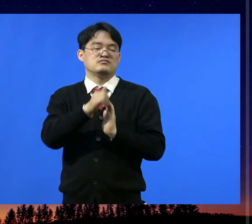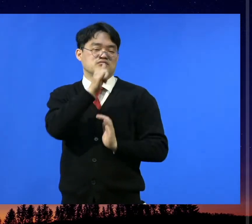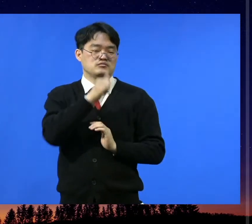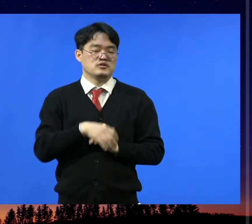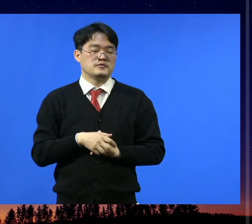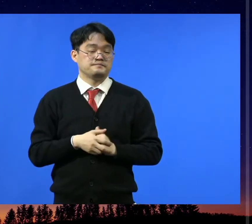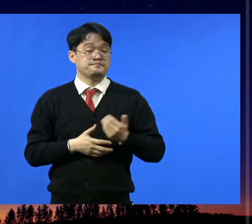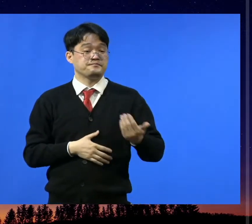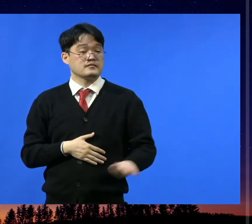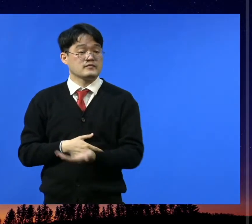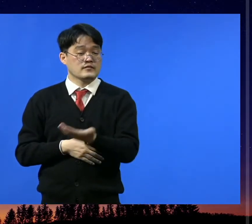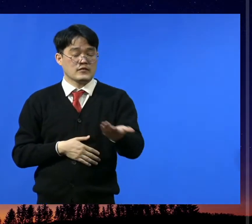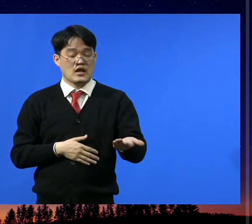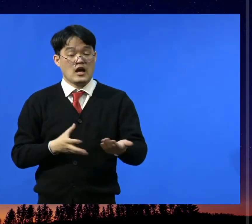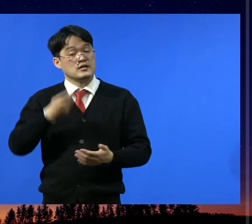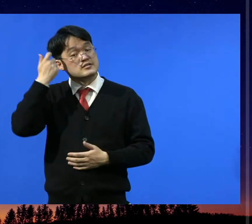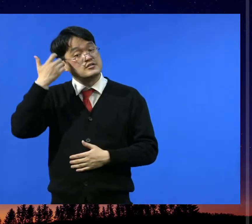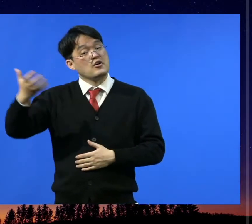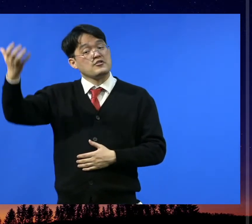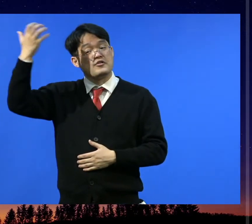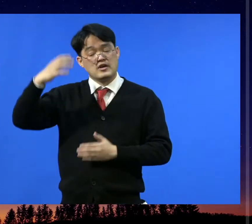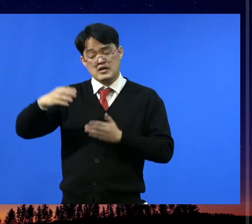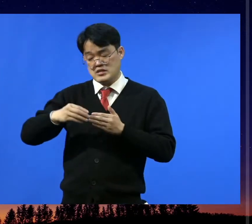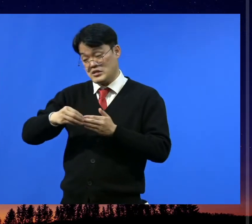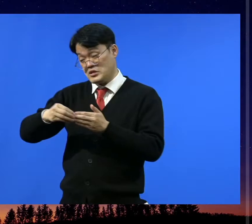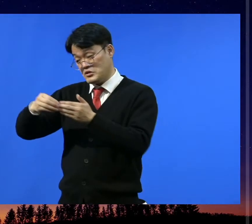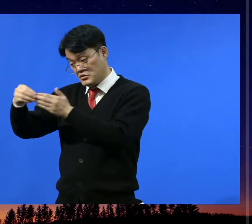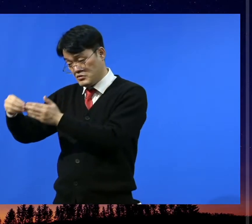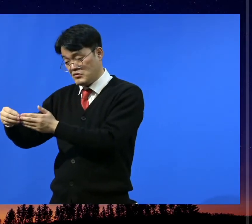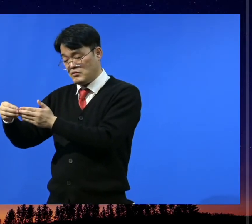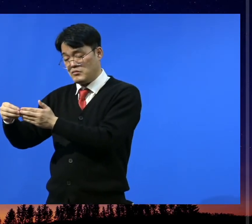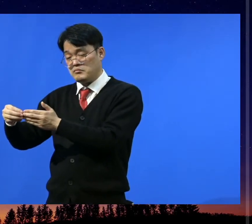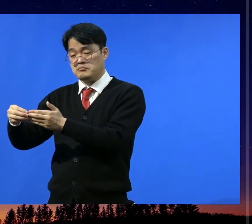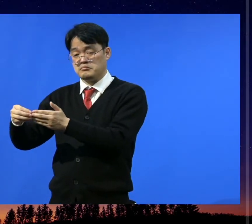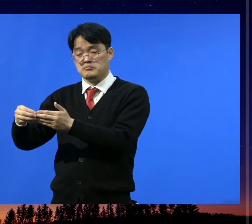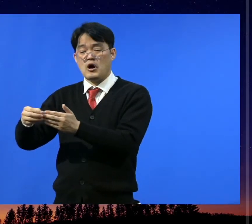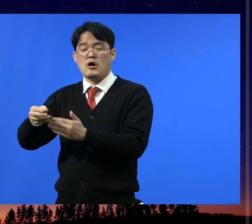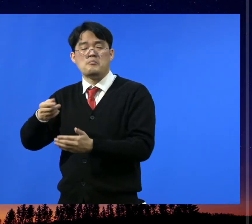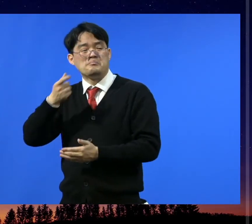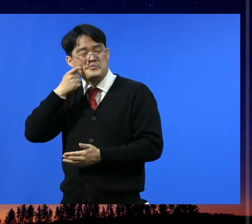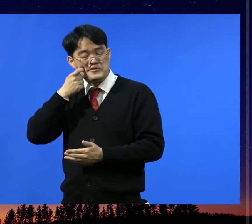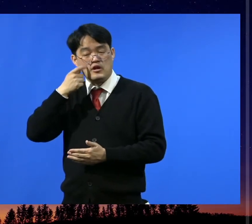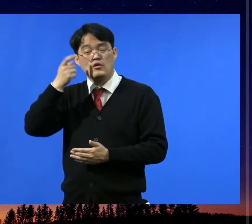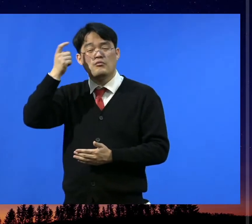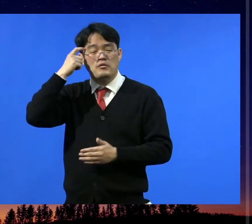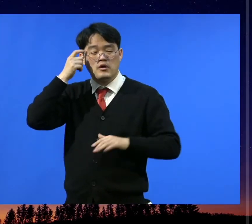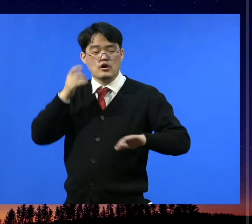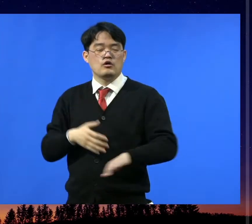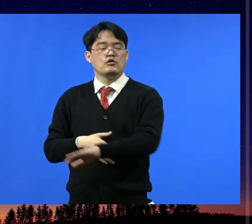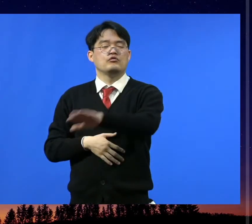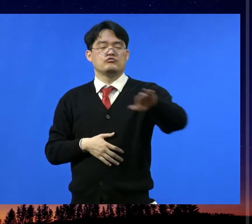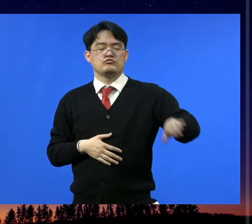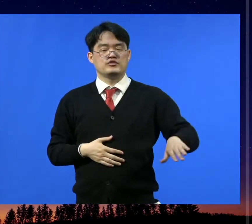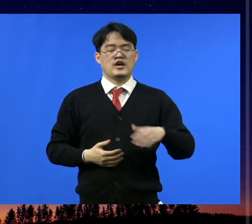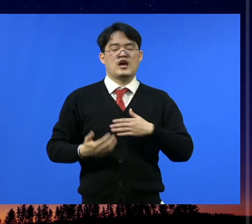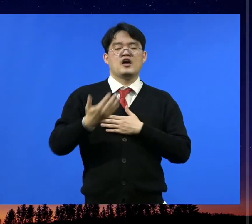자, 성령의 인도를 받지 못하는 이유는 뭐예요? 우리의 혈과 육이 강하기